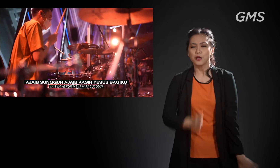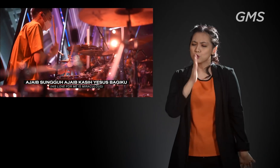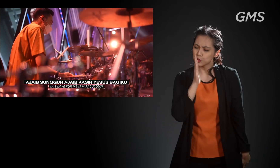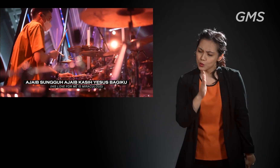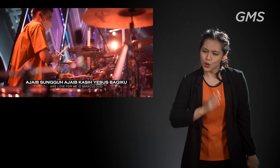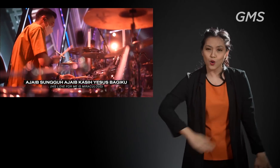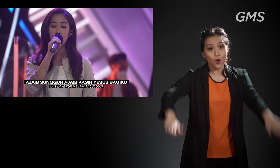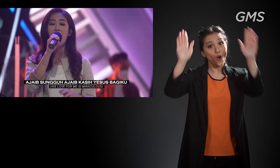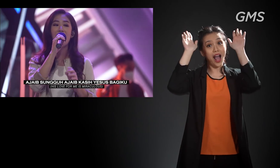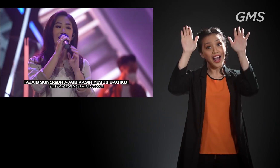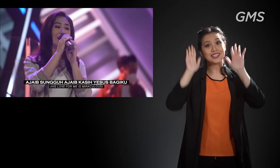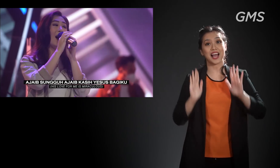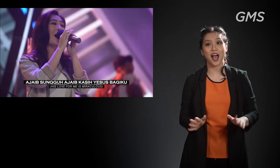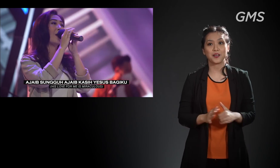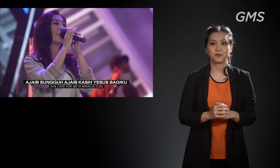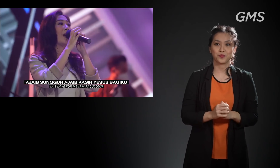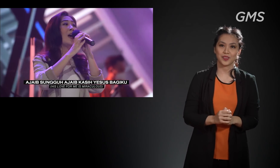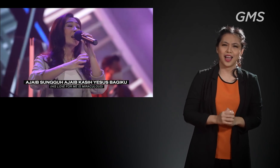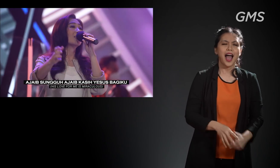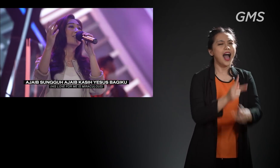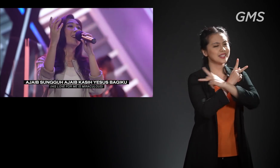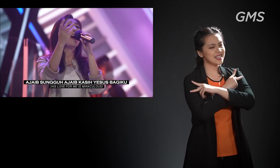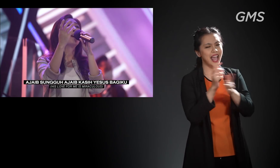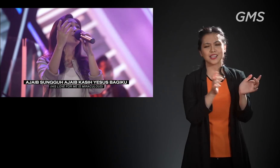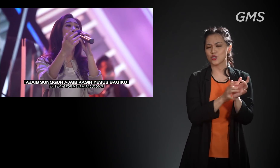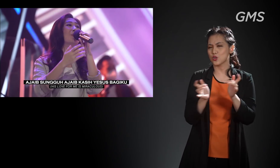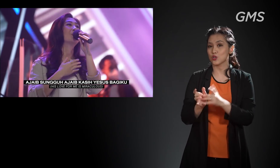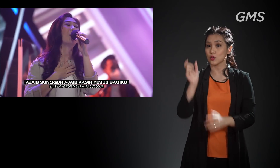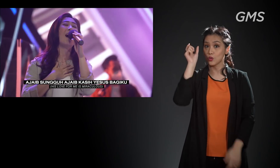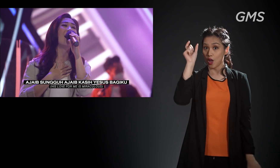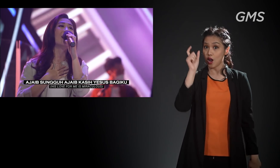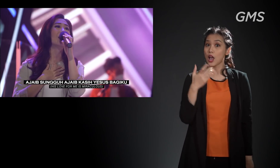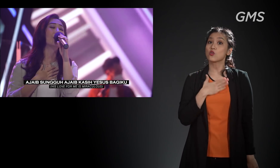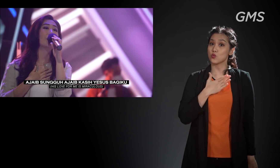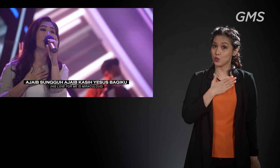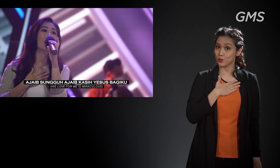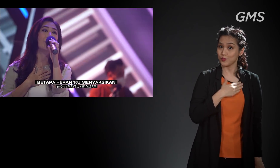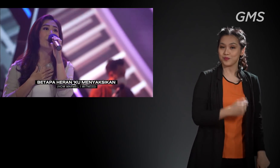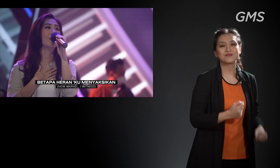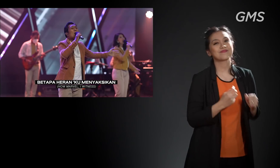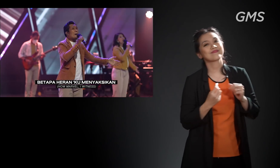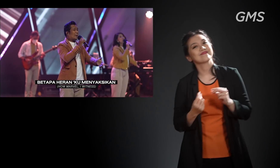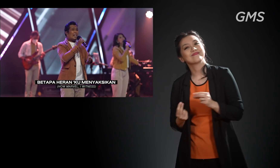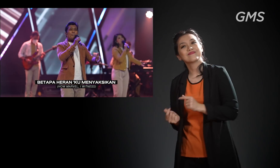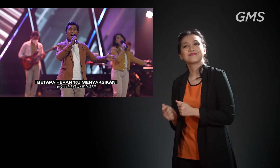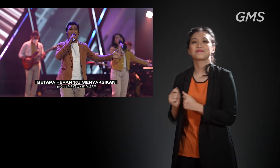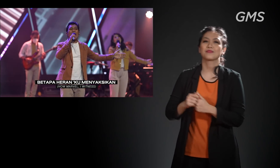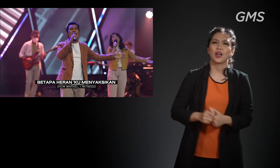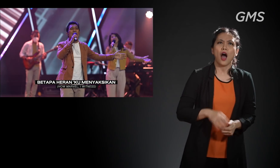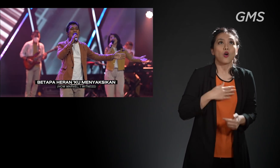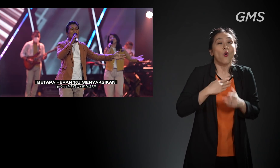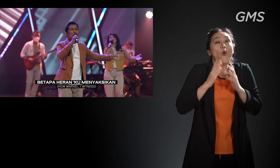Ajaib, sungguh ajaib kasih Yesus bagiku.